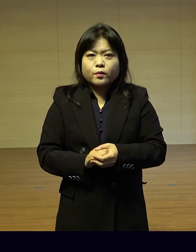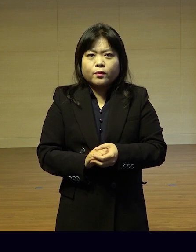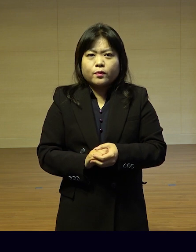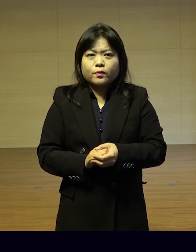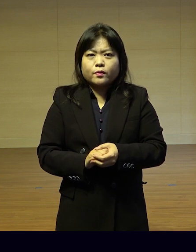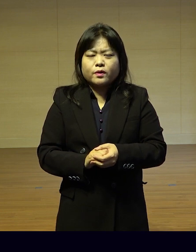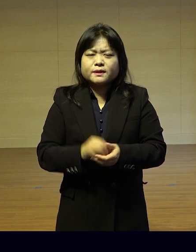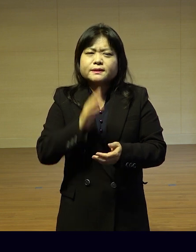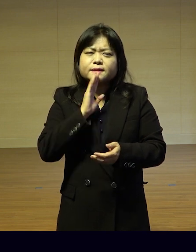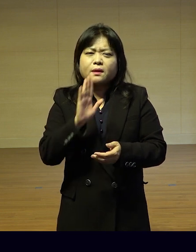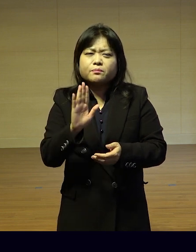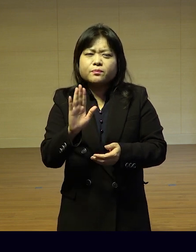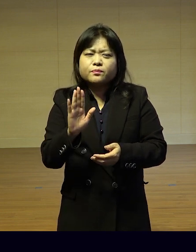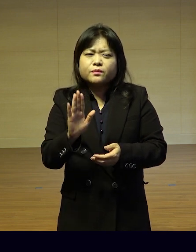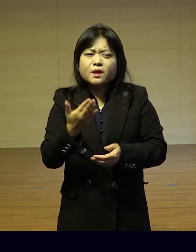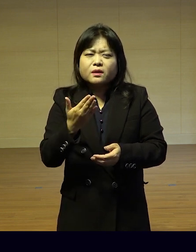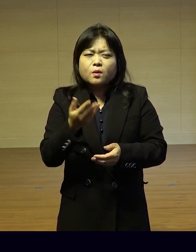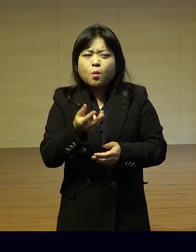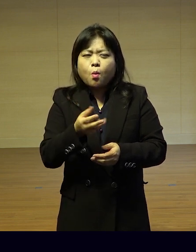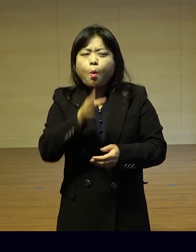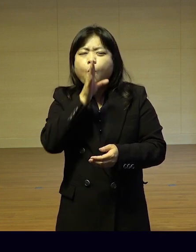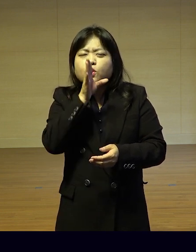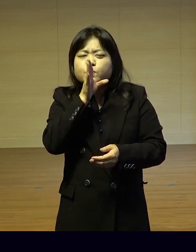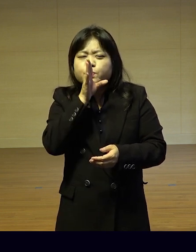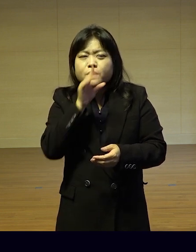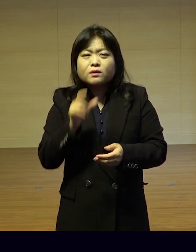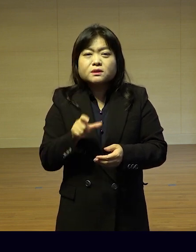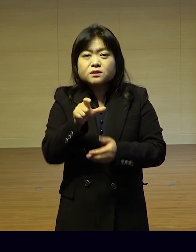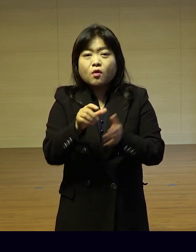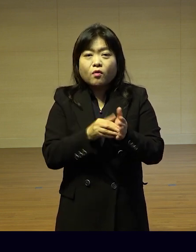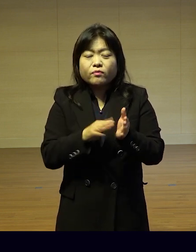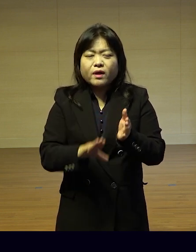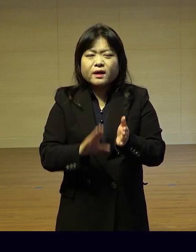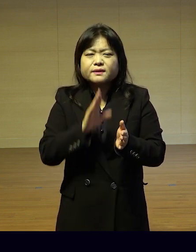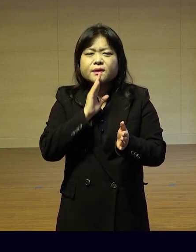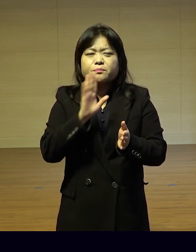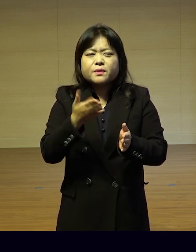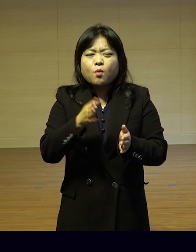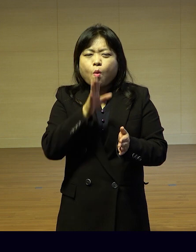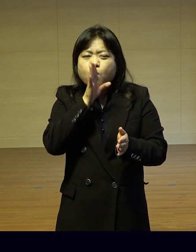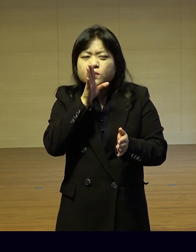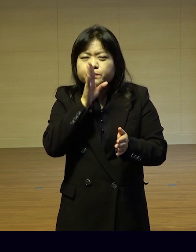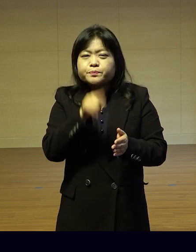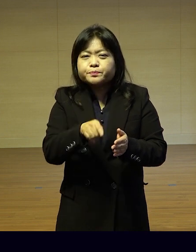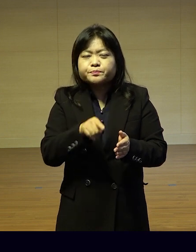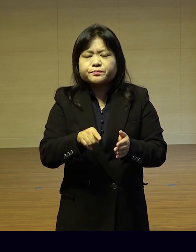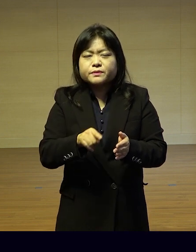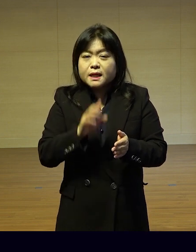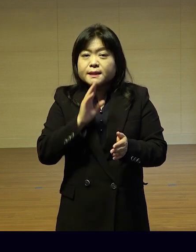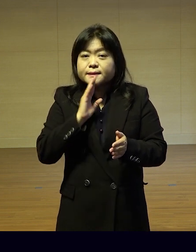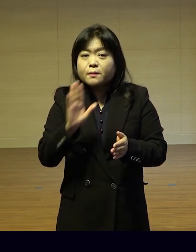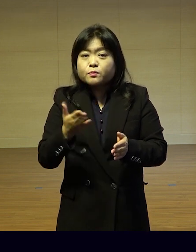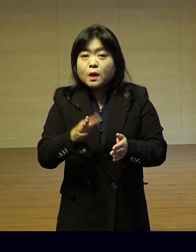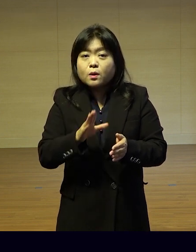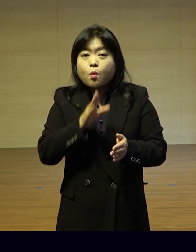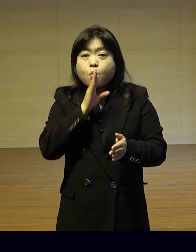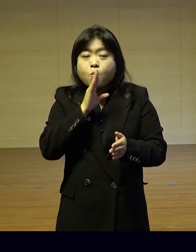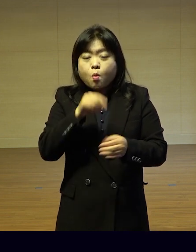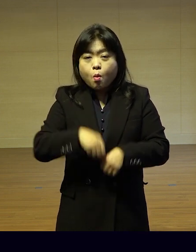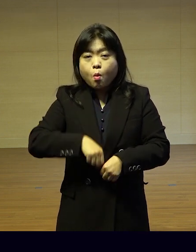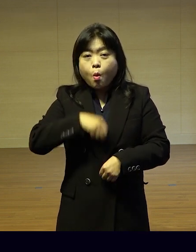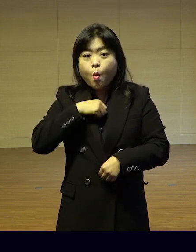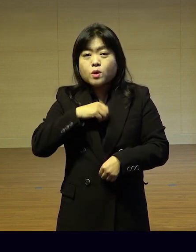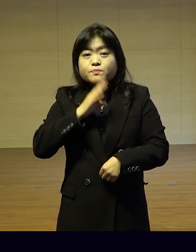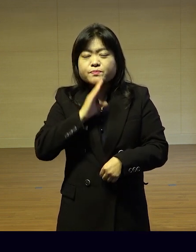제가 참된 오름 이렇게 써놨는데요. 바레 리키티카이트, 참된 오름이라고 하는